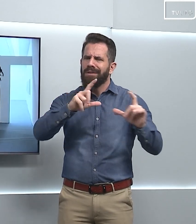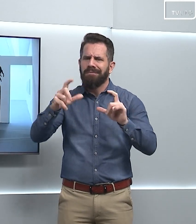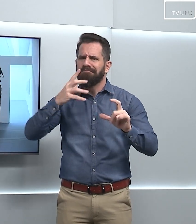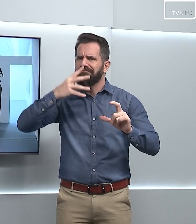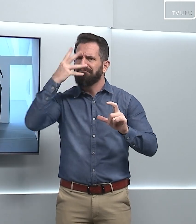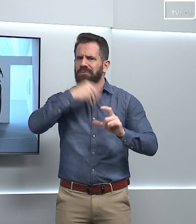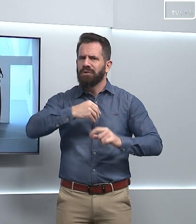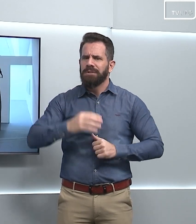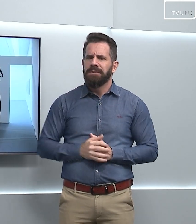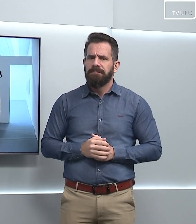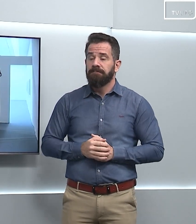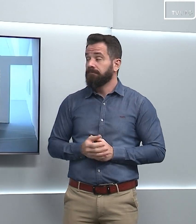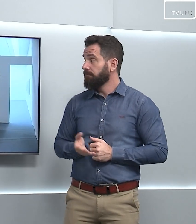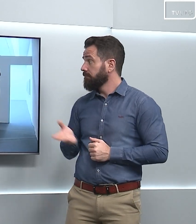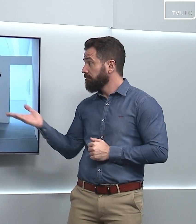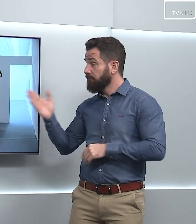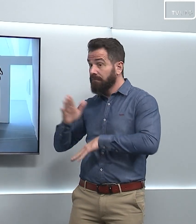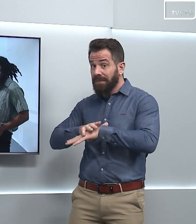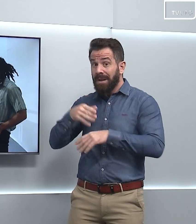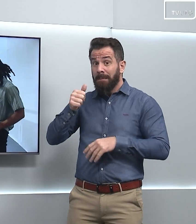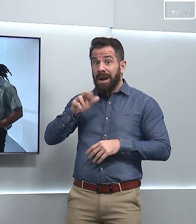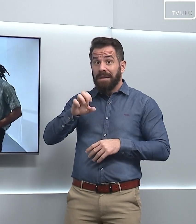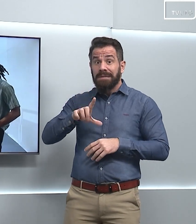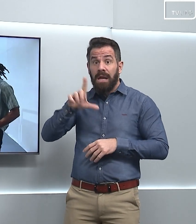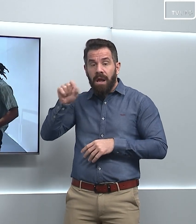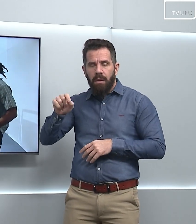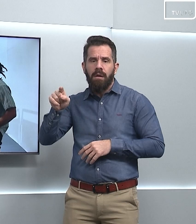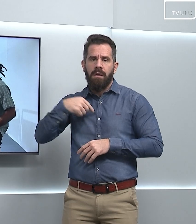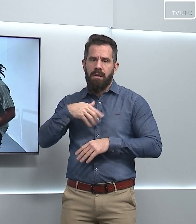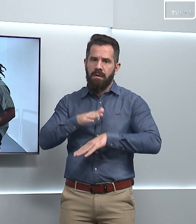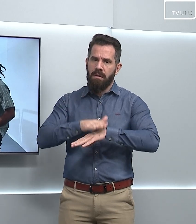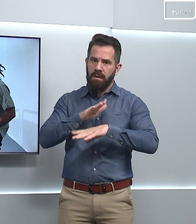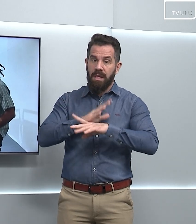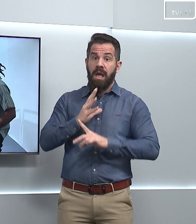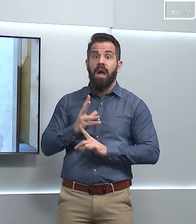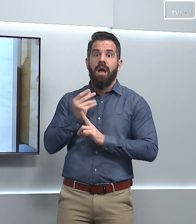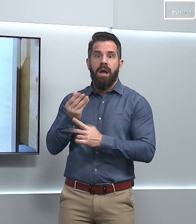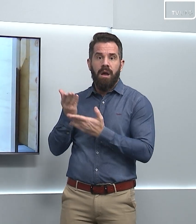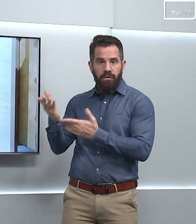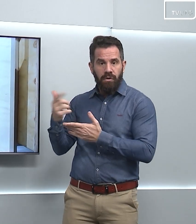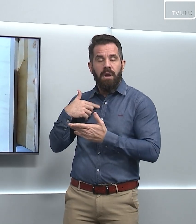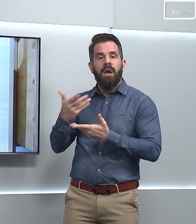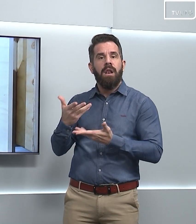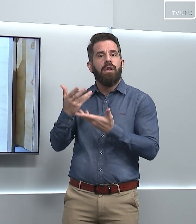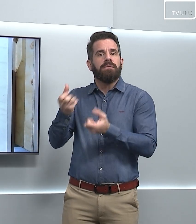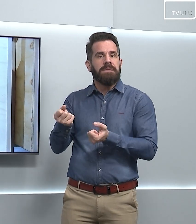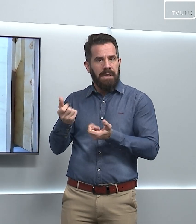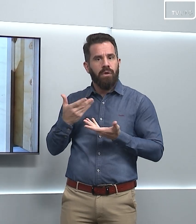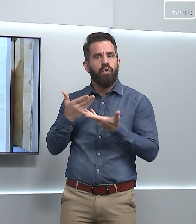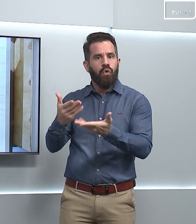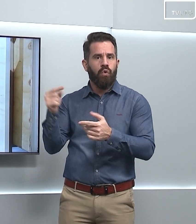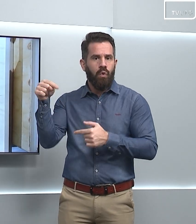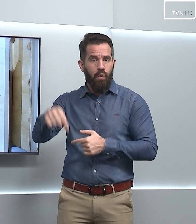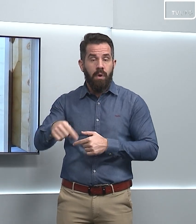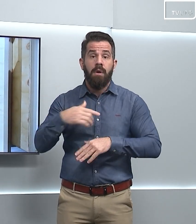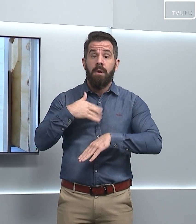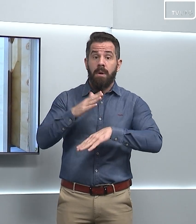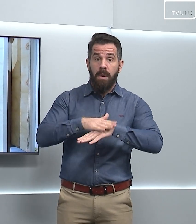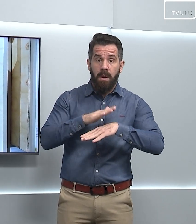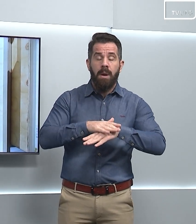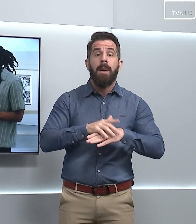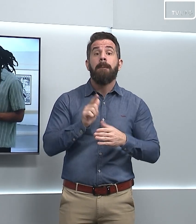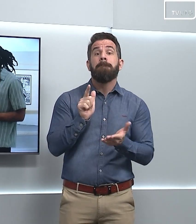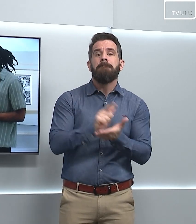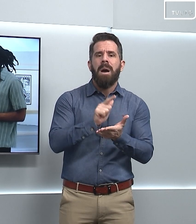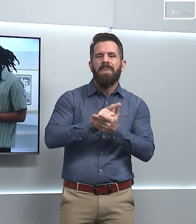O Marcelo é um dos expositores e recebeu um convite para participar do evento. Ele trouxe uma obra feita de papelão.